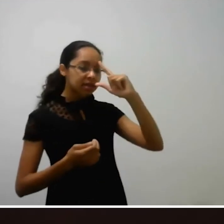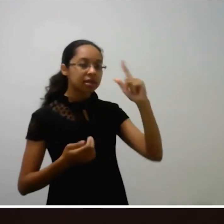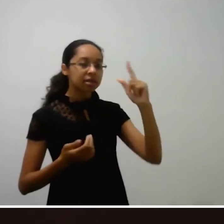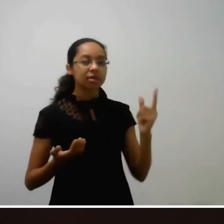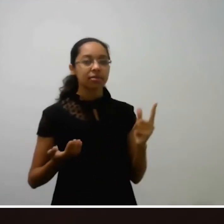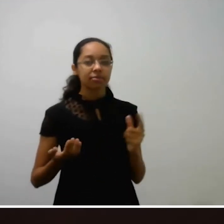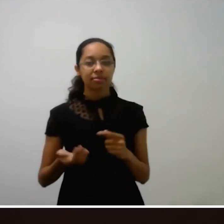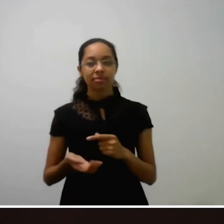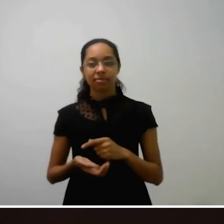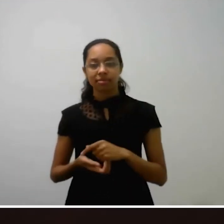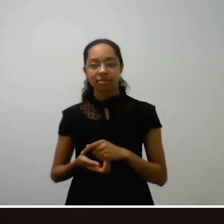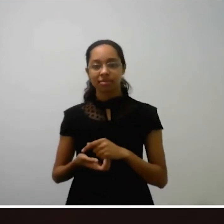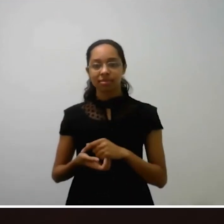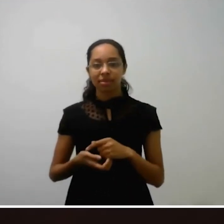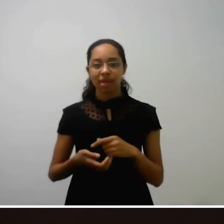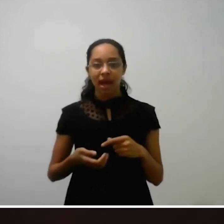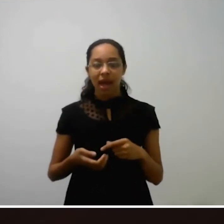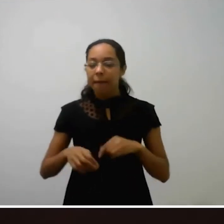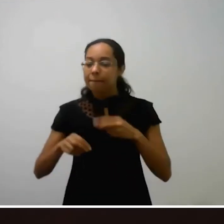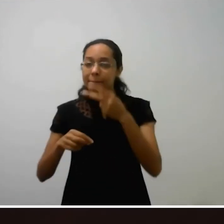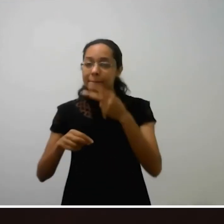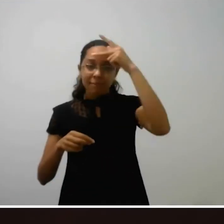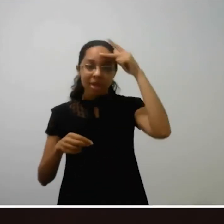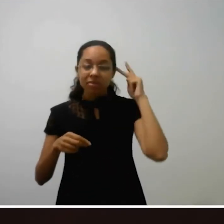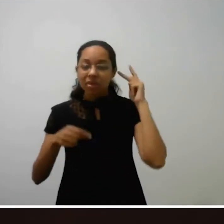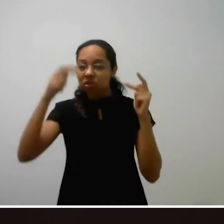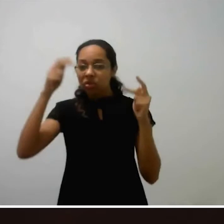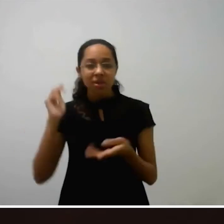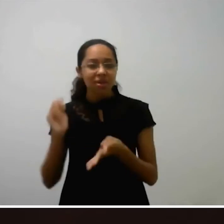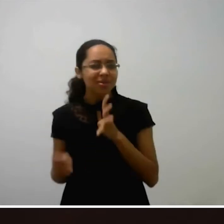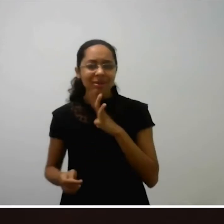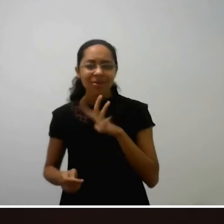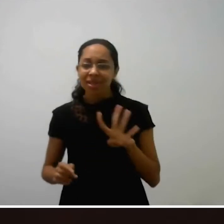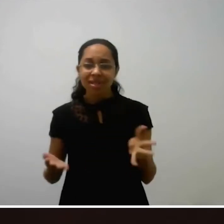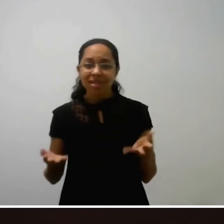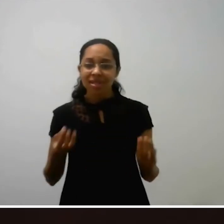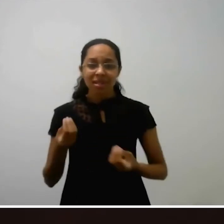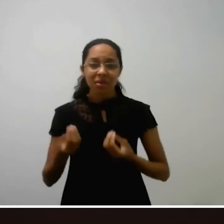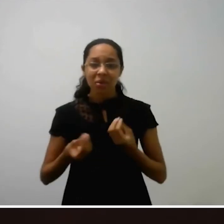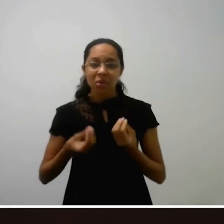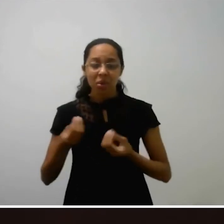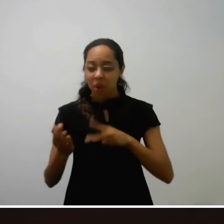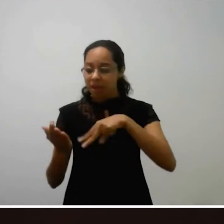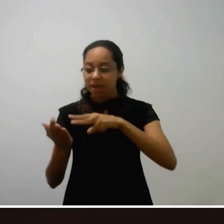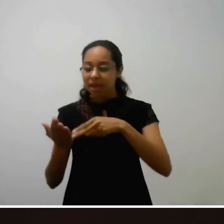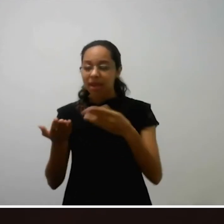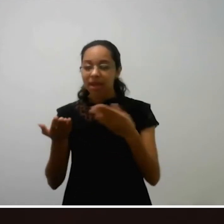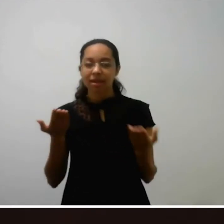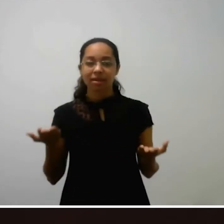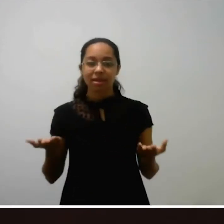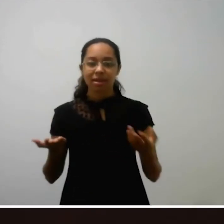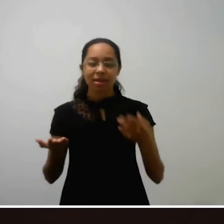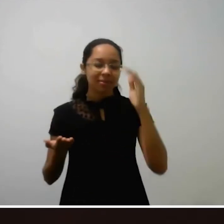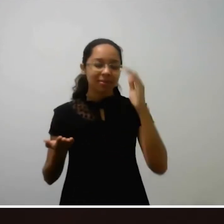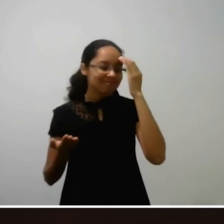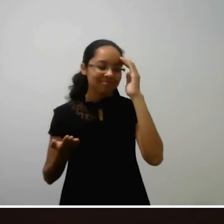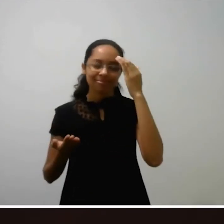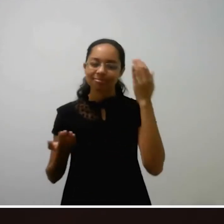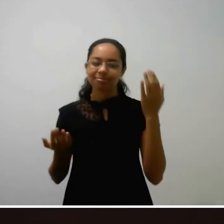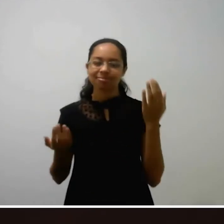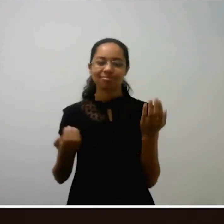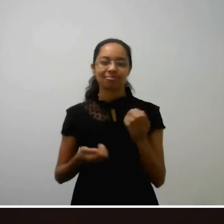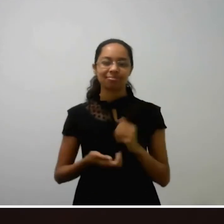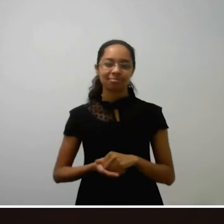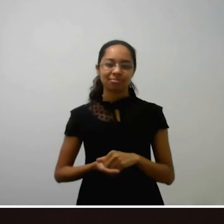muitos não conheciam latim. Então, não liam a Bíblia porque não tinham acesso. Não entendia a língua latina. Então, não havia